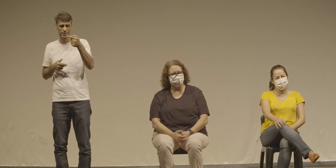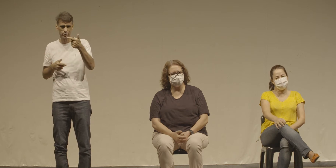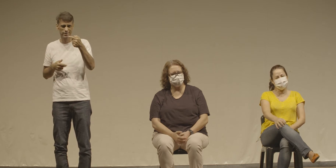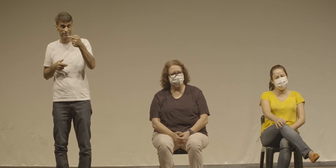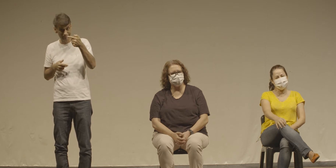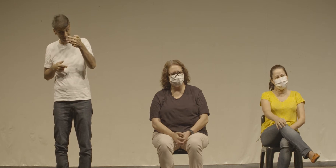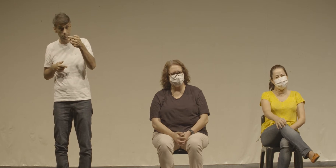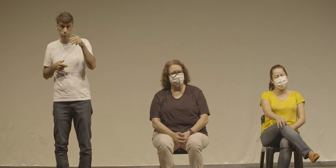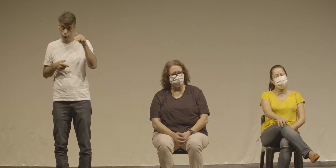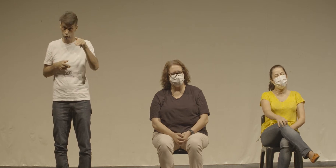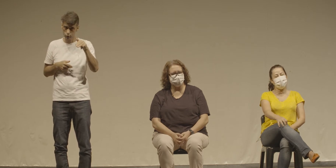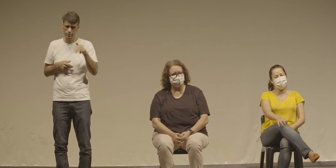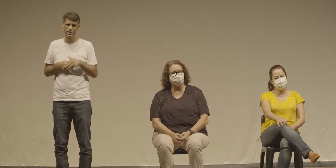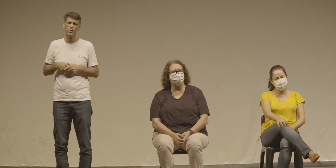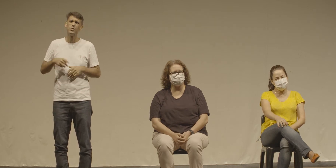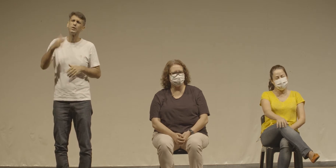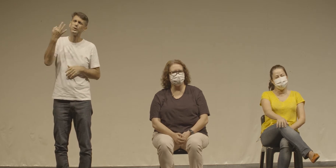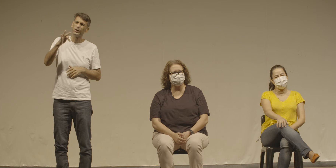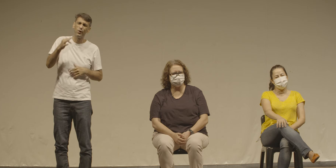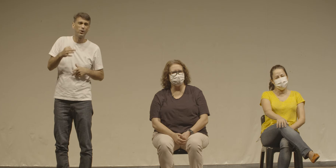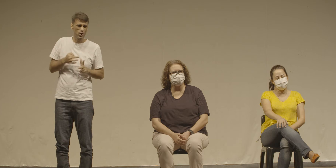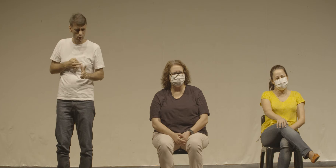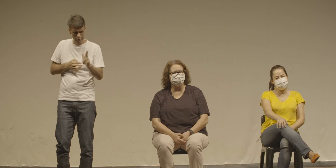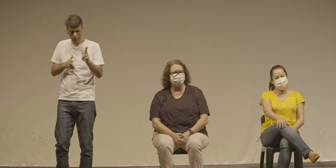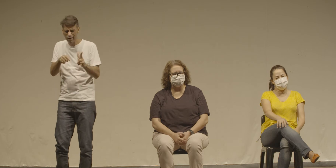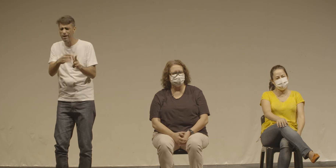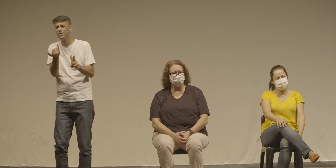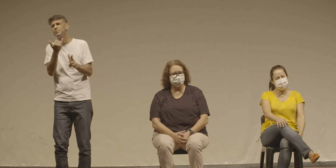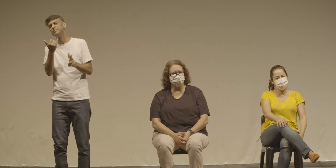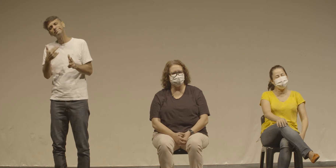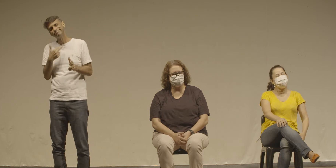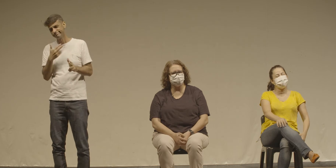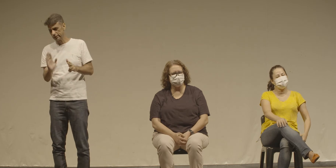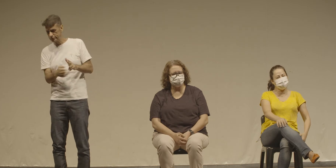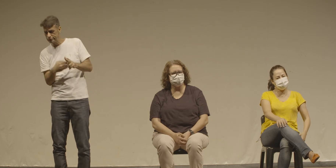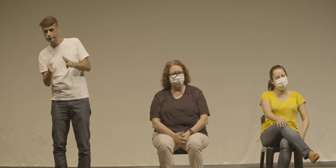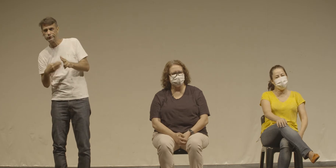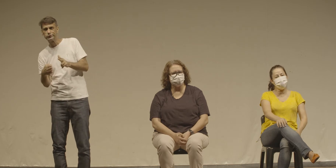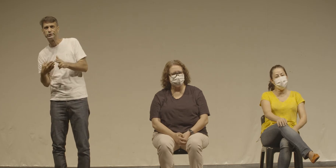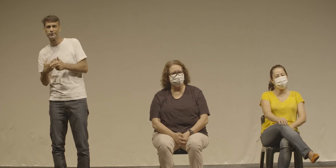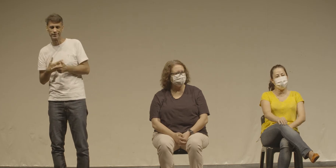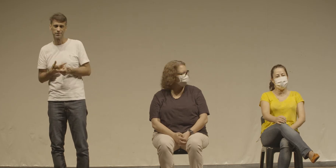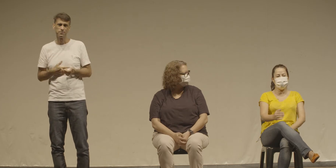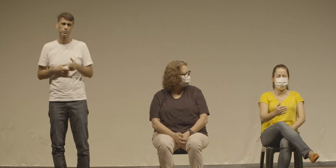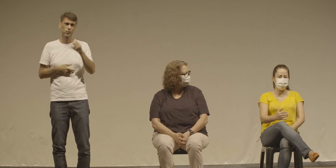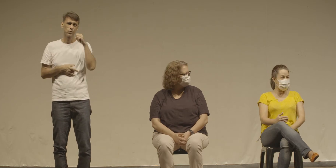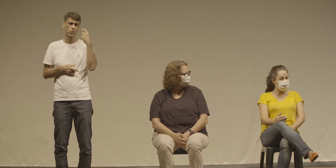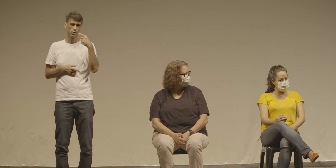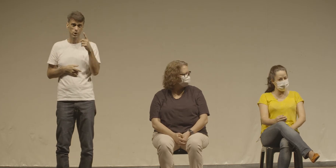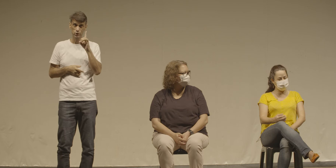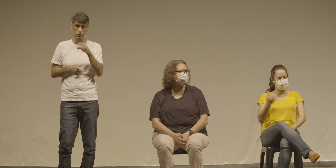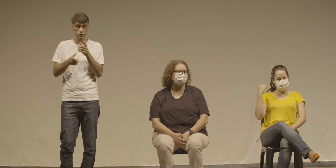o quão custoso, o quão doloroso foi cortar certas partes assim maravilhosas também. Foram 8 horas só